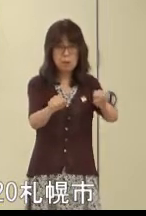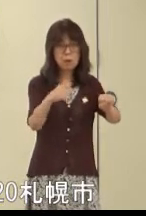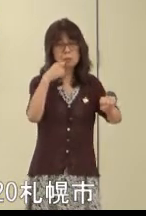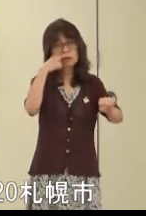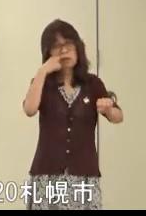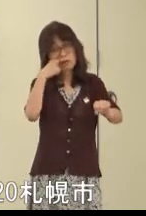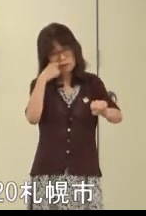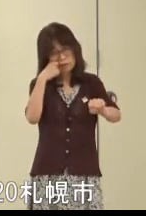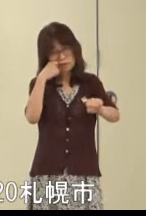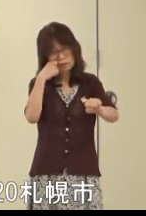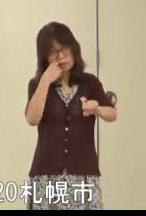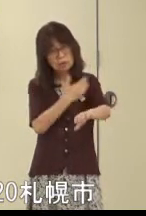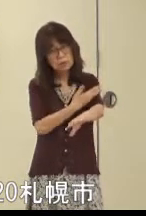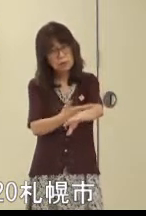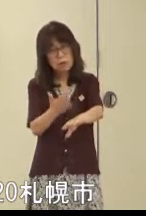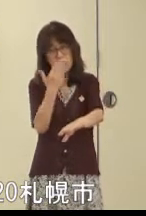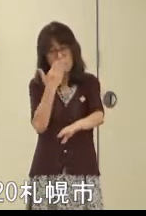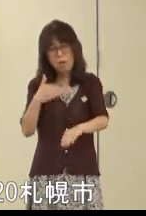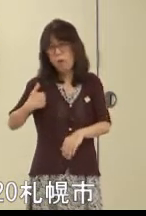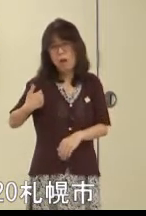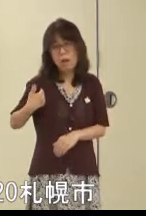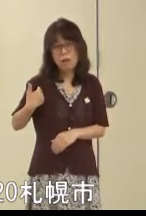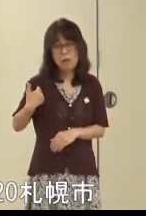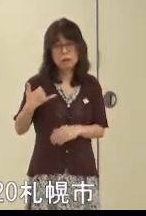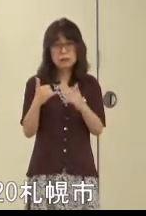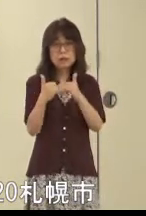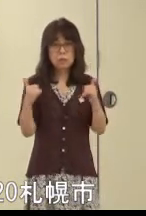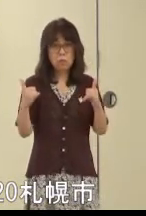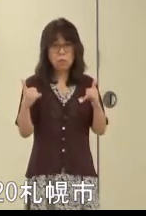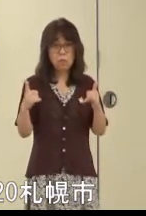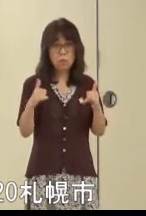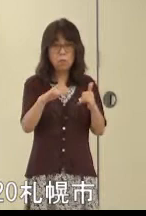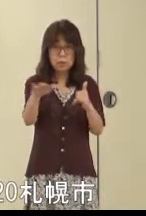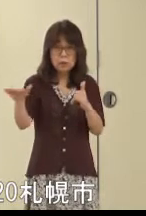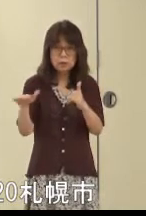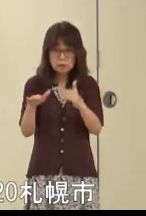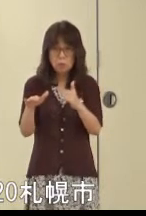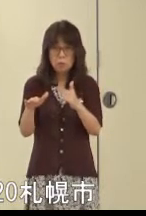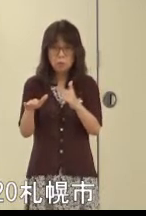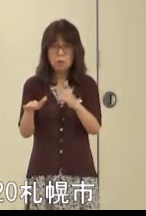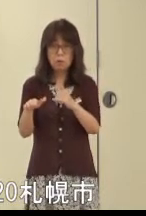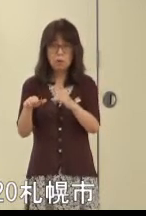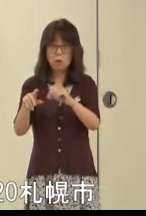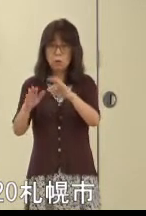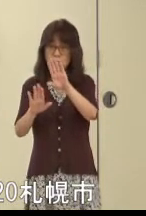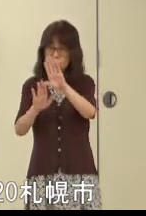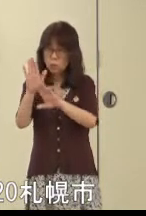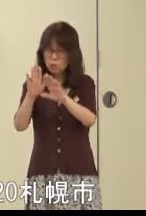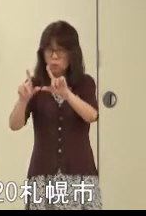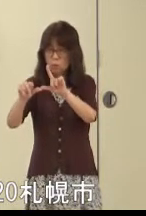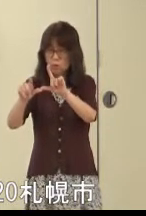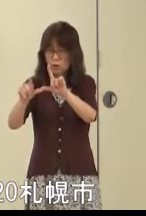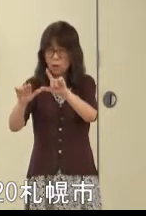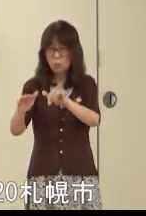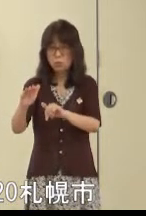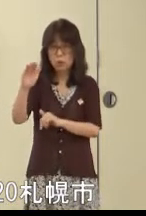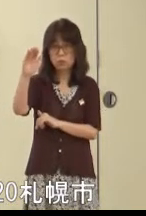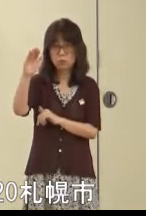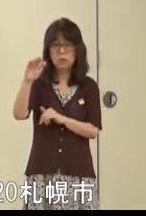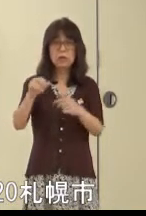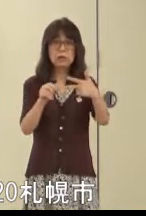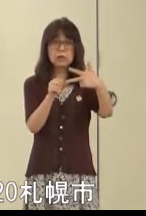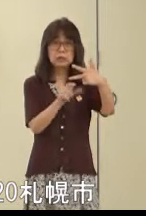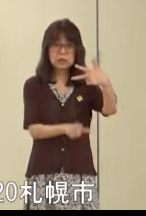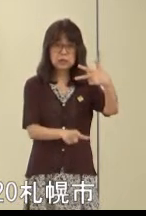感染経路のわからない方の割合もですね少しずつ増えてきておりましてこの7月8月